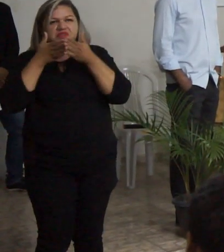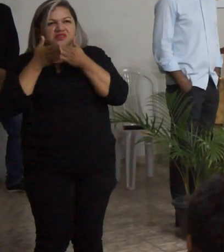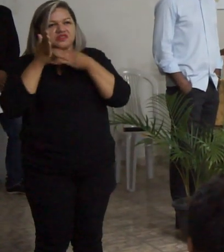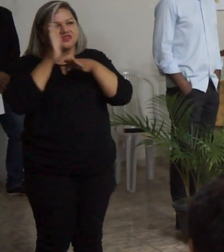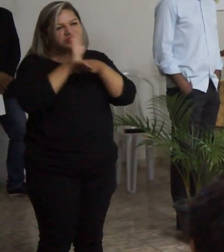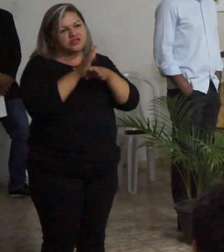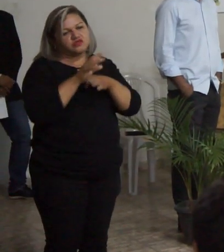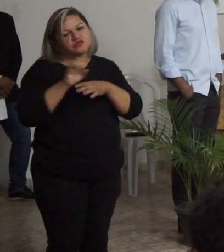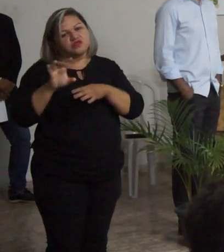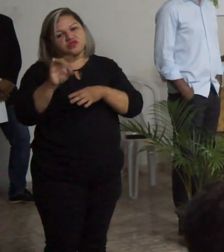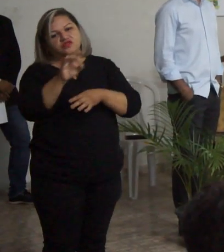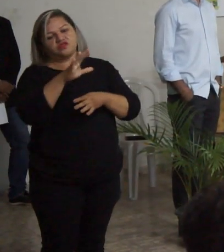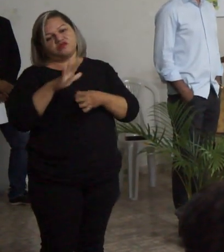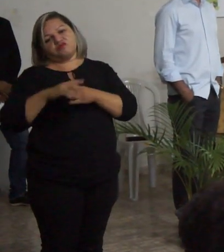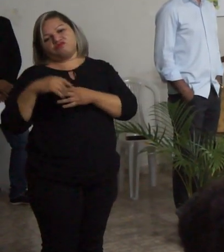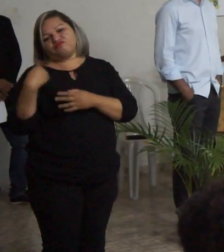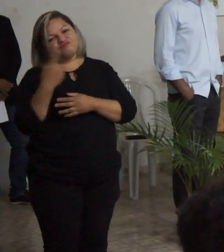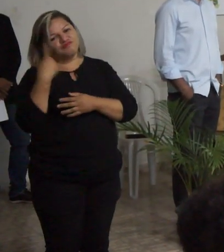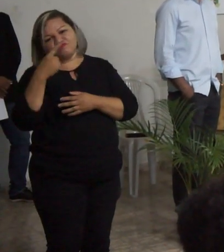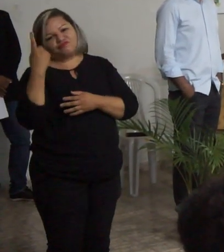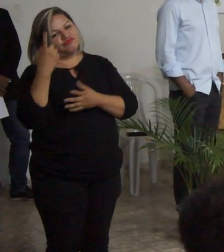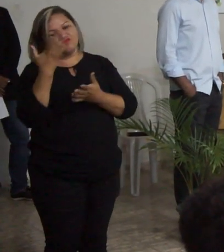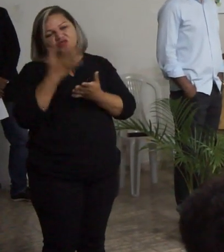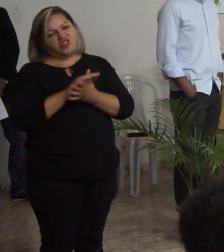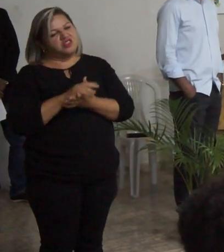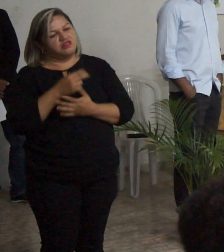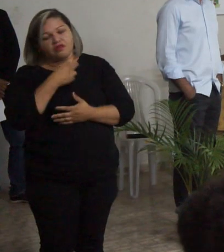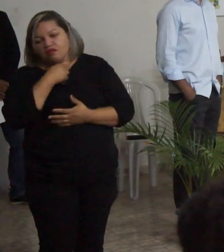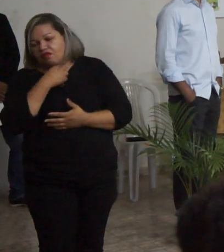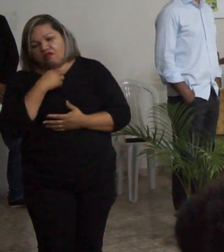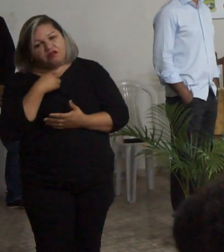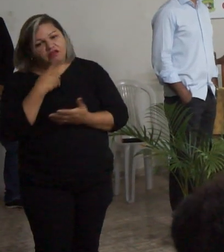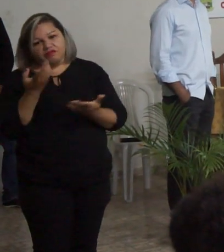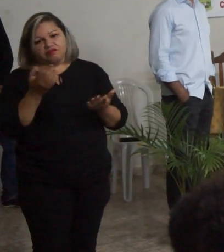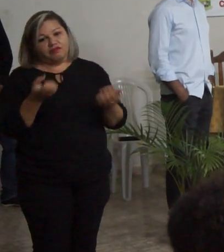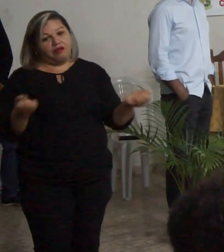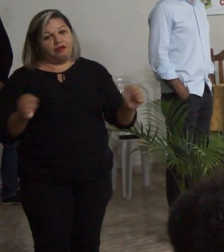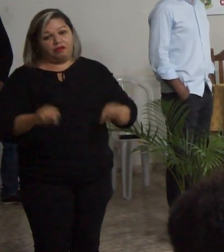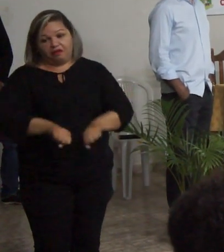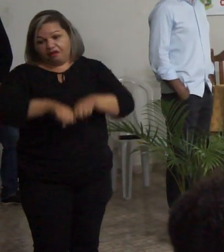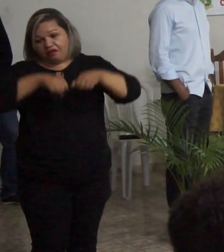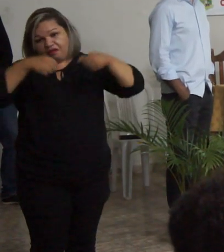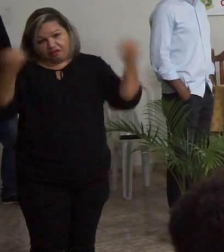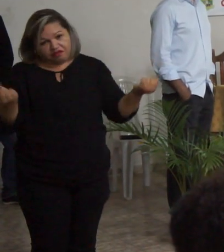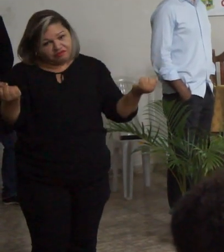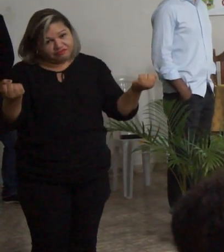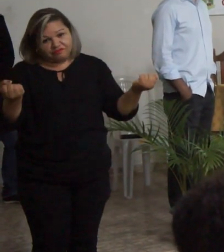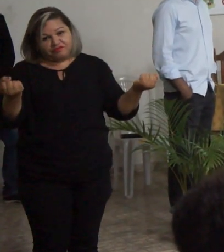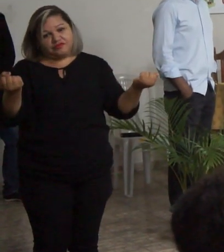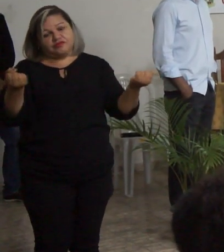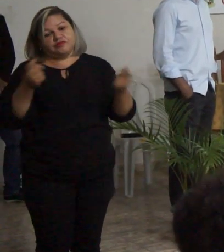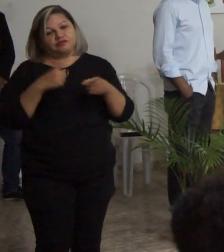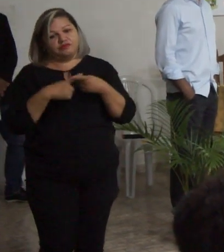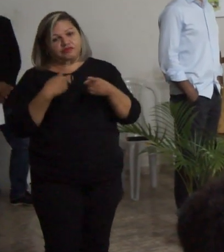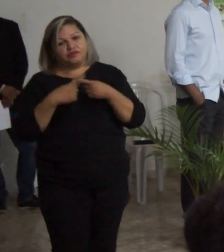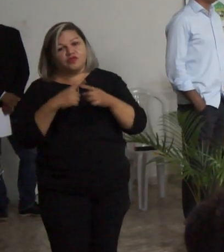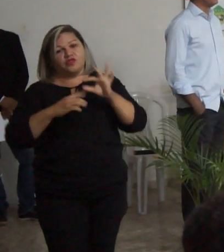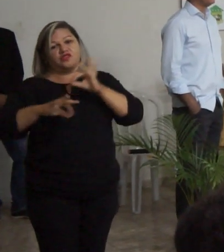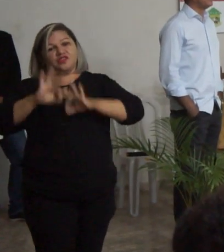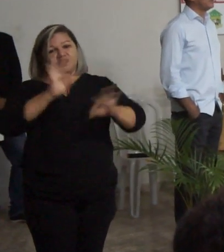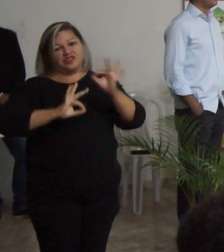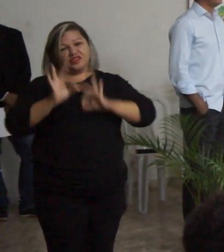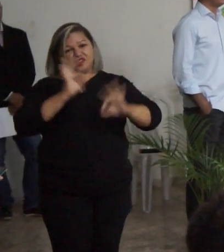cada um de vocês, porque eu sozinho é humanamente impossível administrar uma cidade do tamanho do Porto de Caxias. Já é